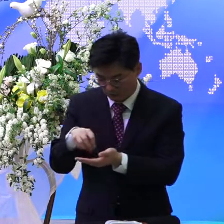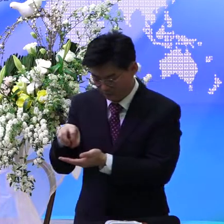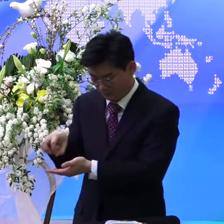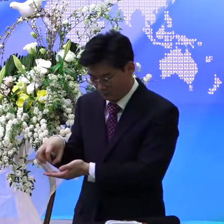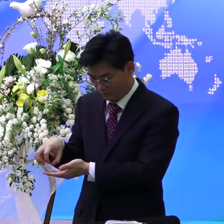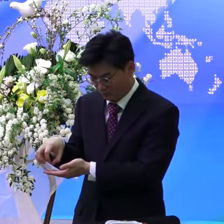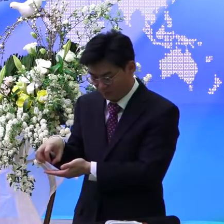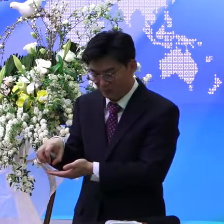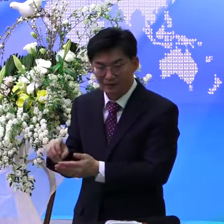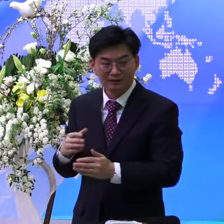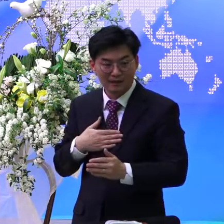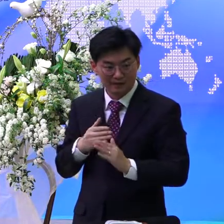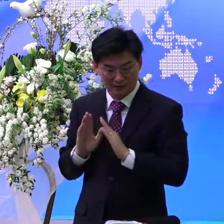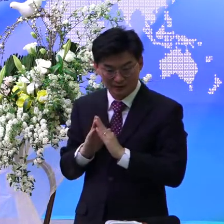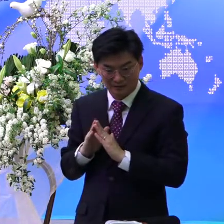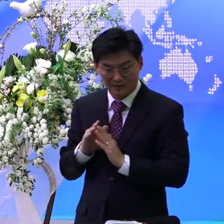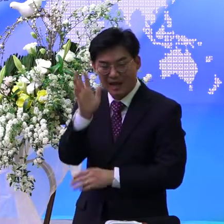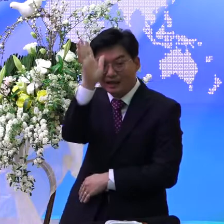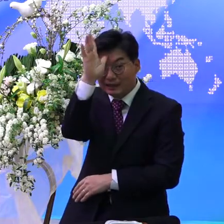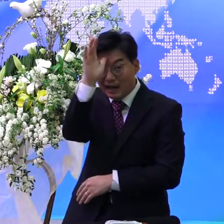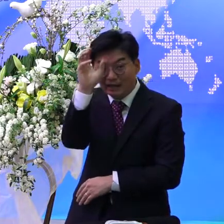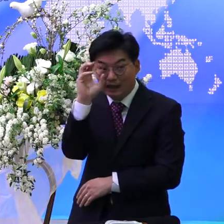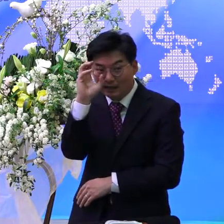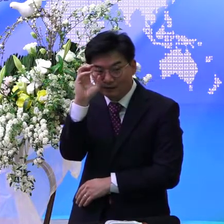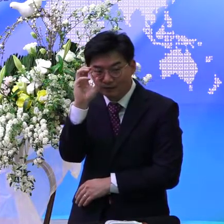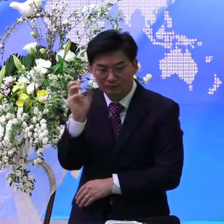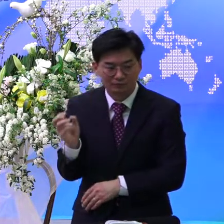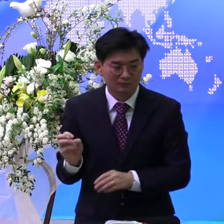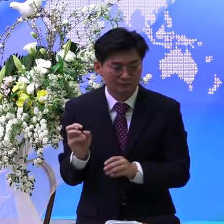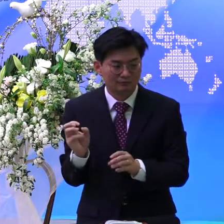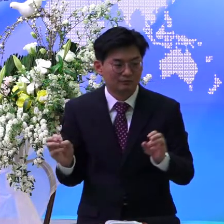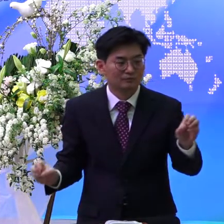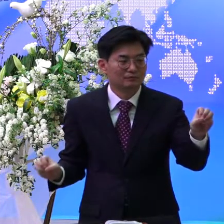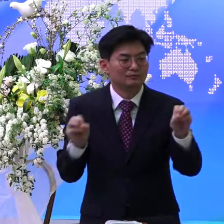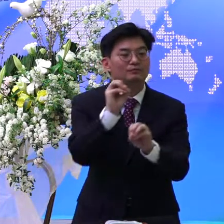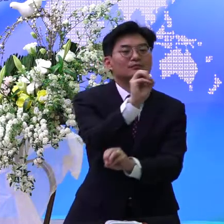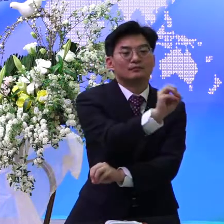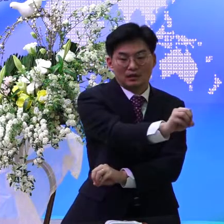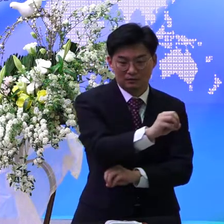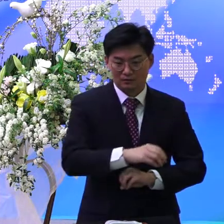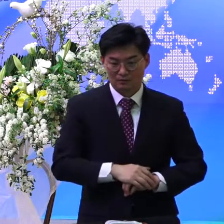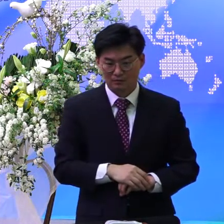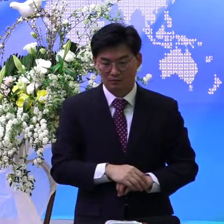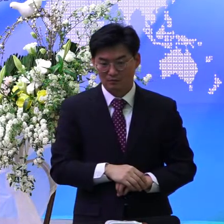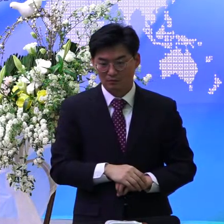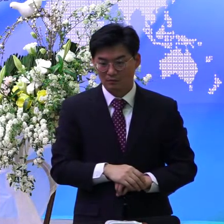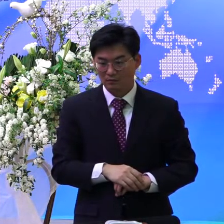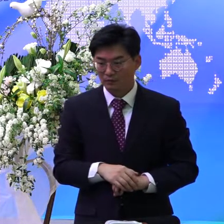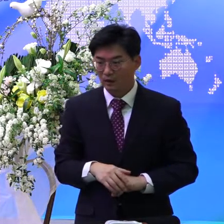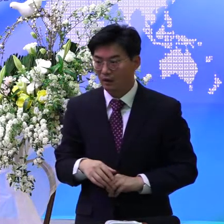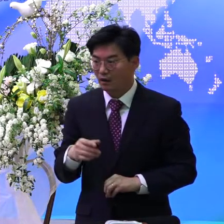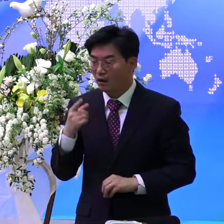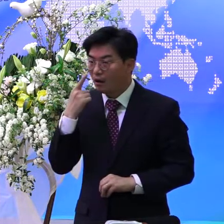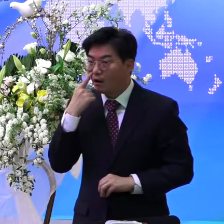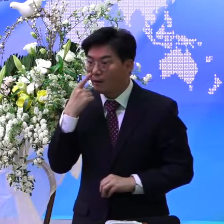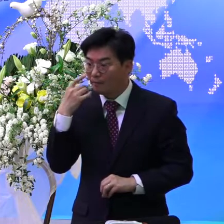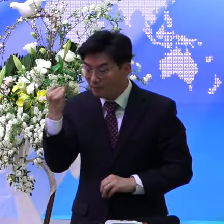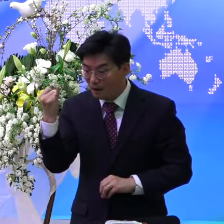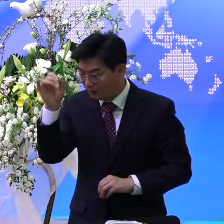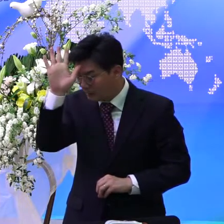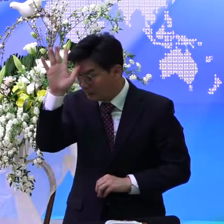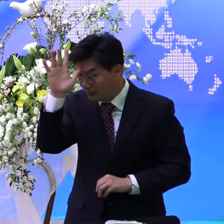닭장에다 그 독수리 알을 가만히 넣어놨습니다. 그랬더니 어미닭이 계란을